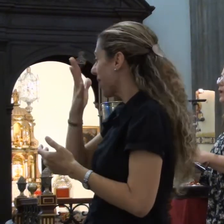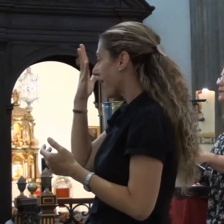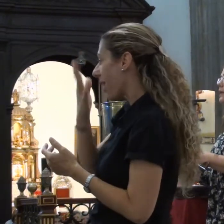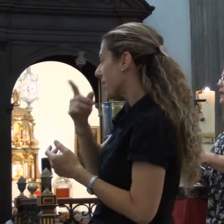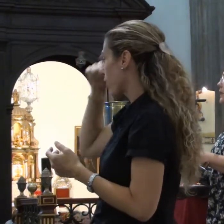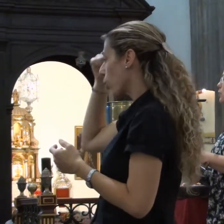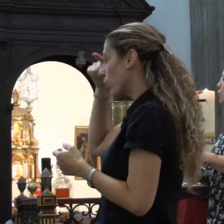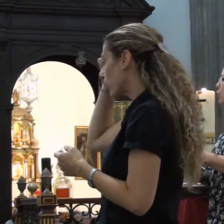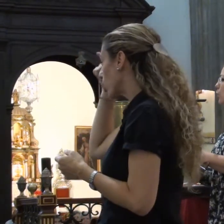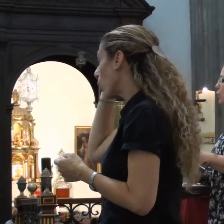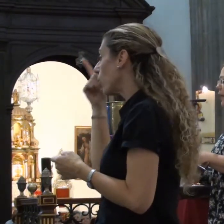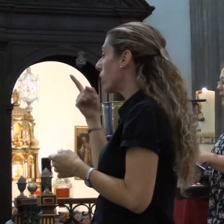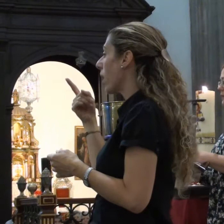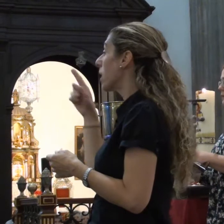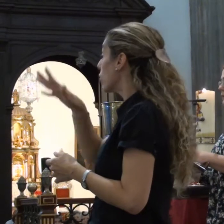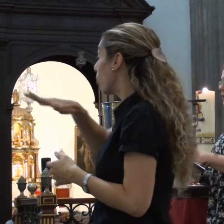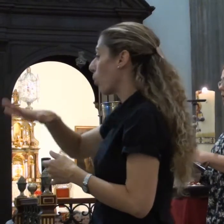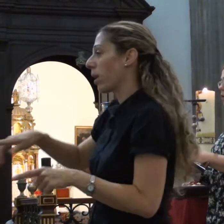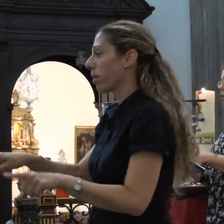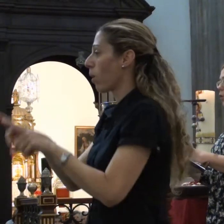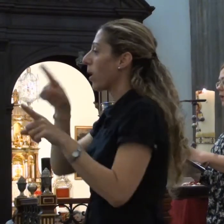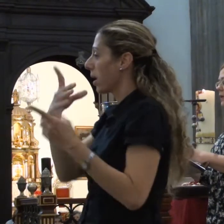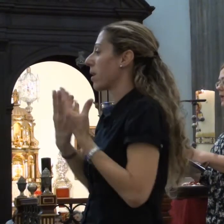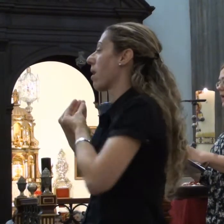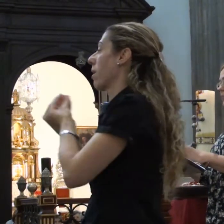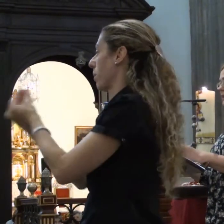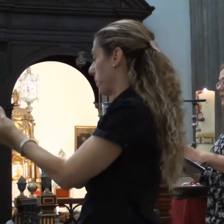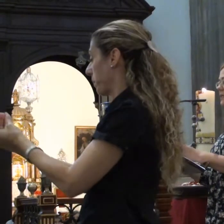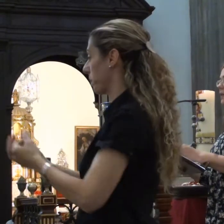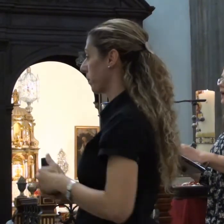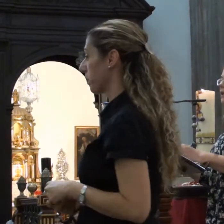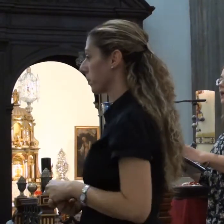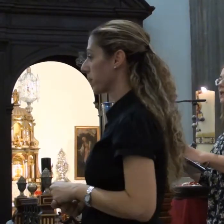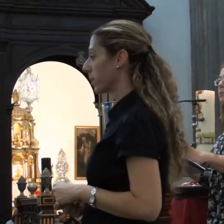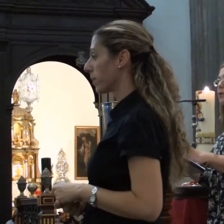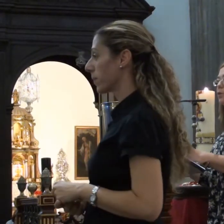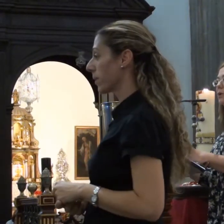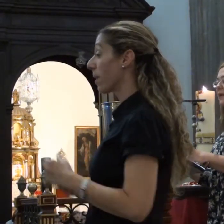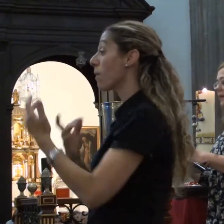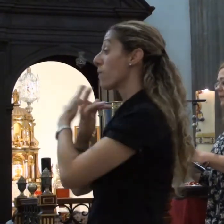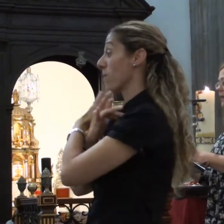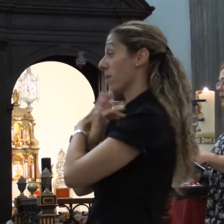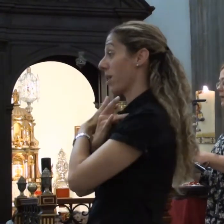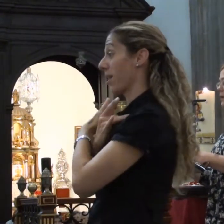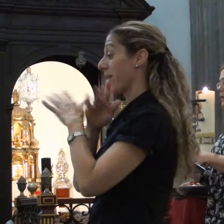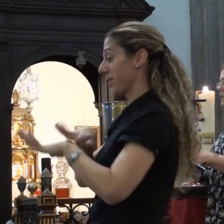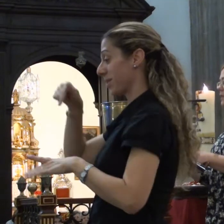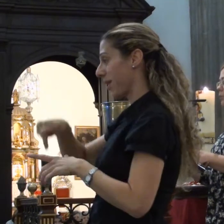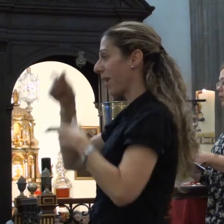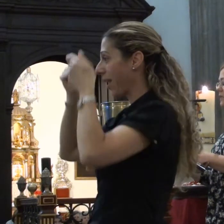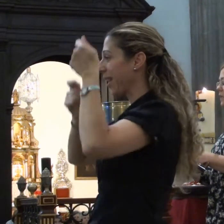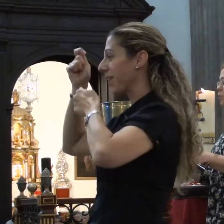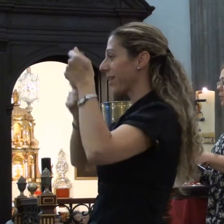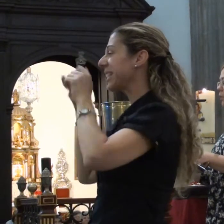las culturas y de todos los lugares hoy la presencia de la Virgen del pino en nuestra catedral